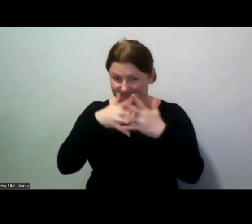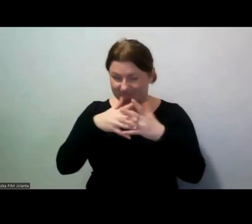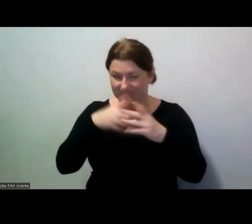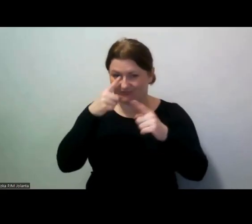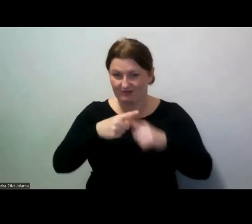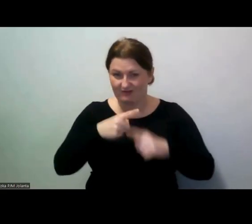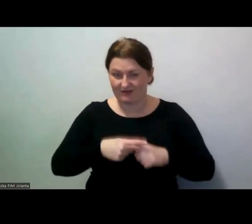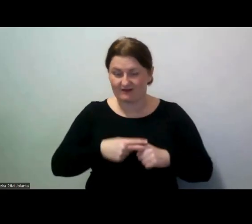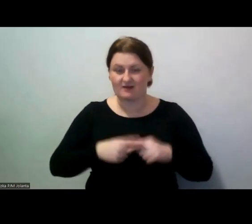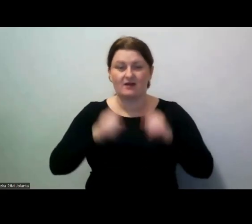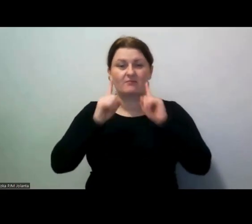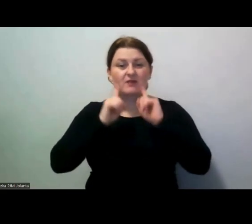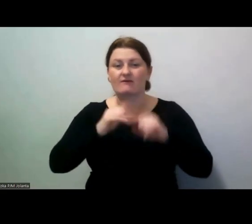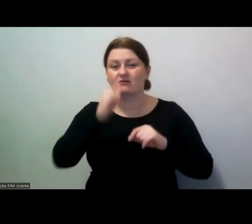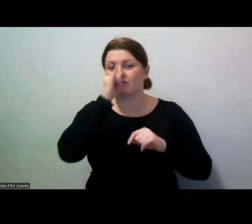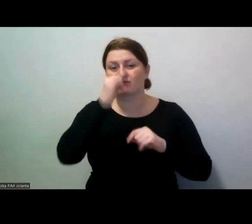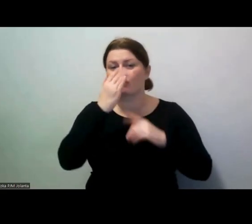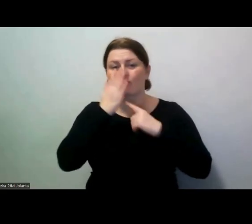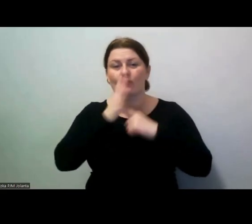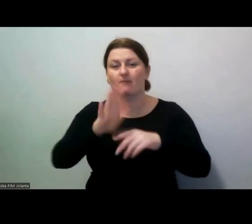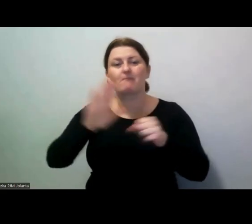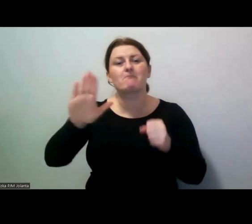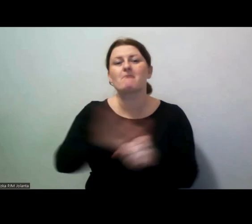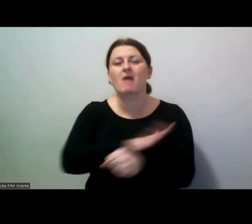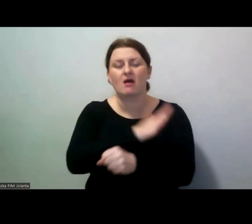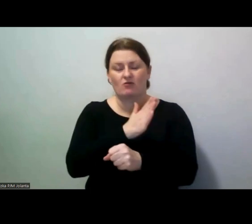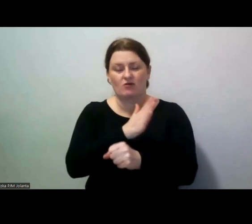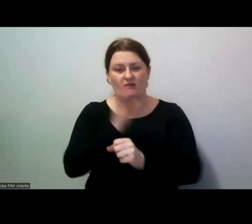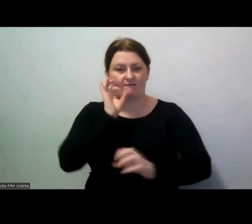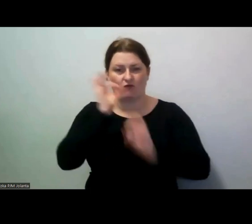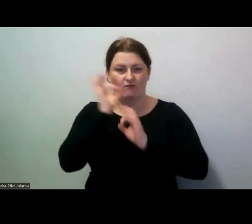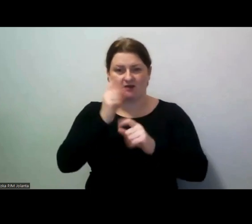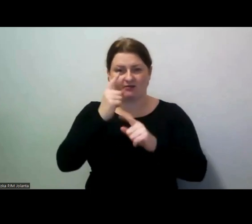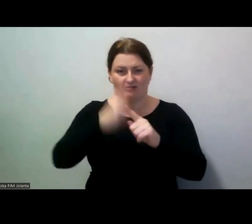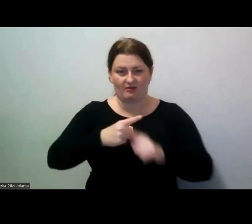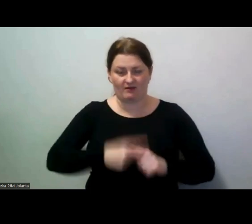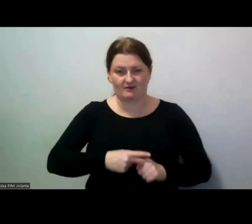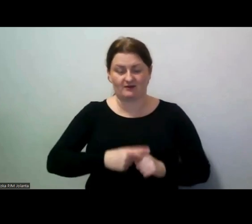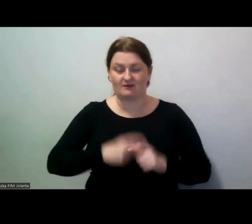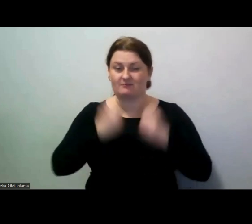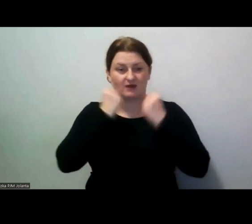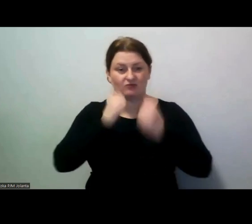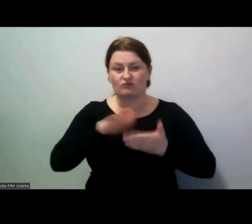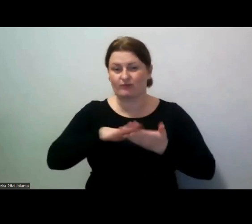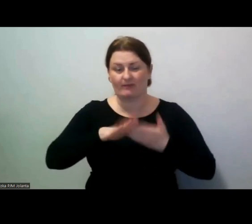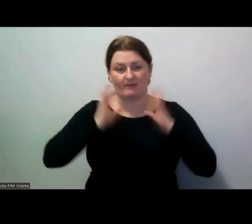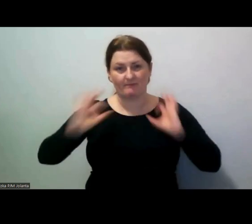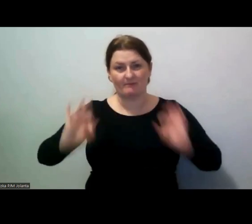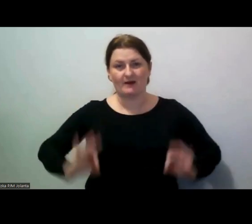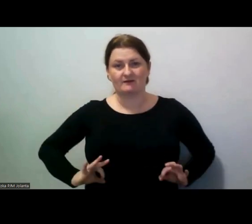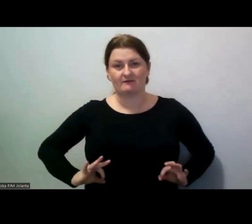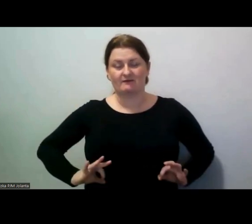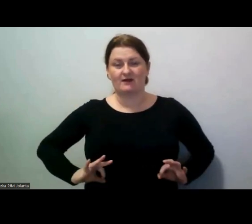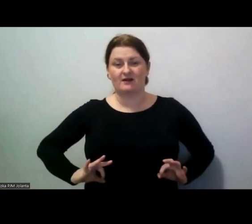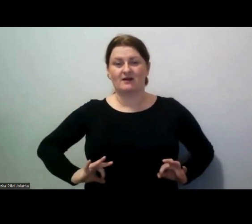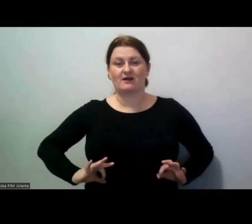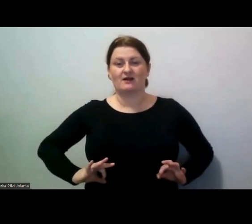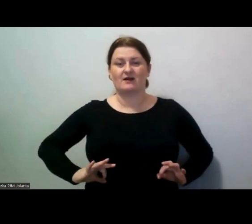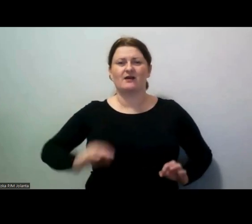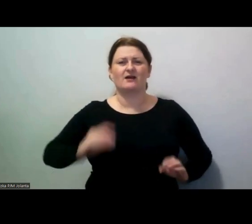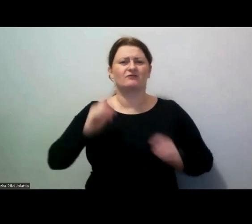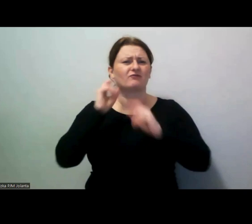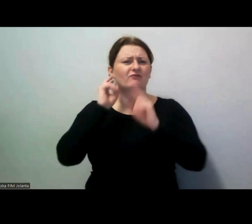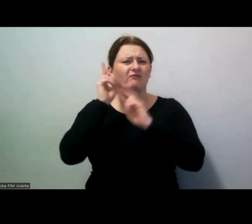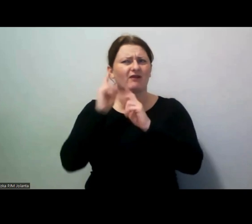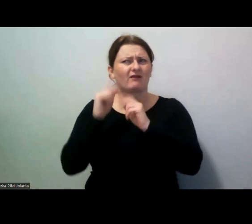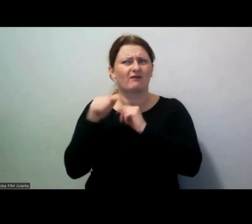naprawdę nie mogę pokazać pełnej zawartości tego testu. Ja Państwa bardzo przepraszam, ale to niezaplanowane odgłosy, nie mogę